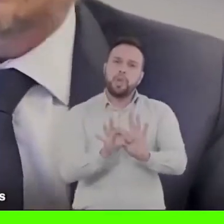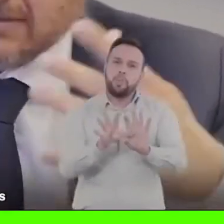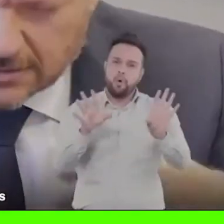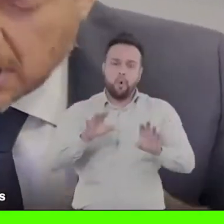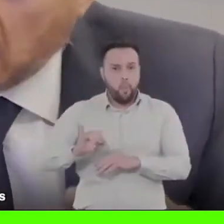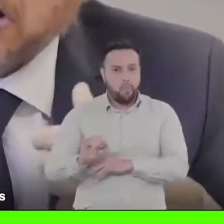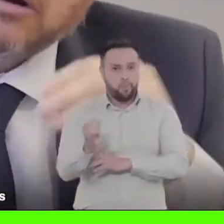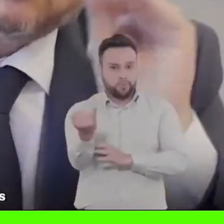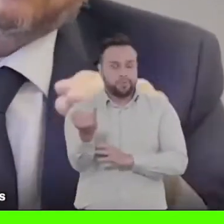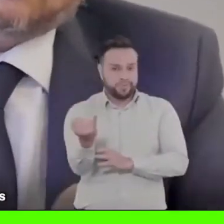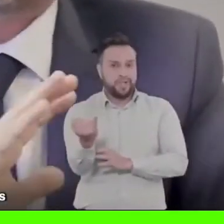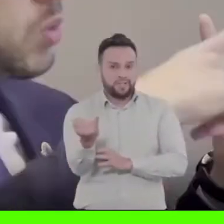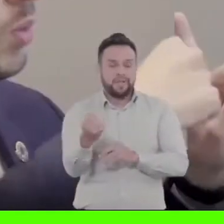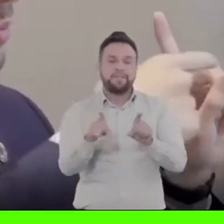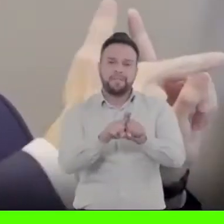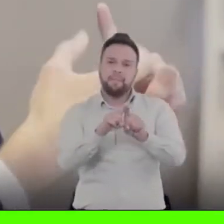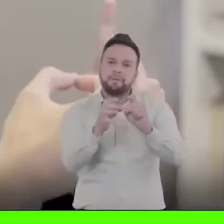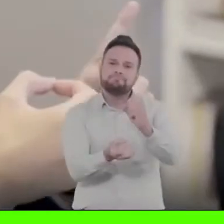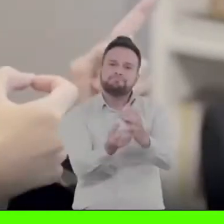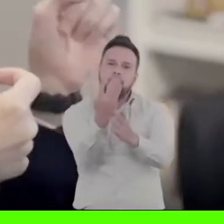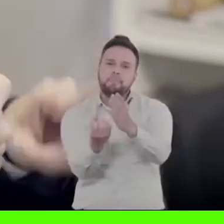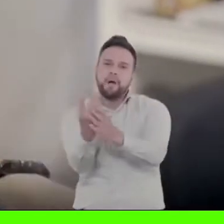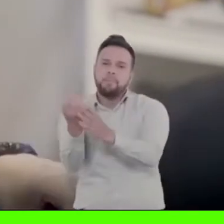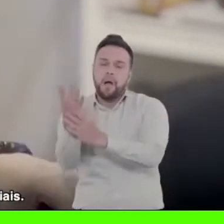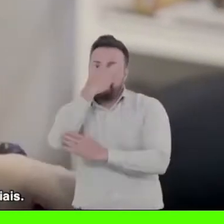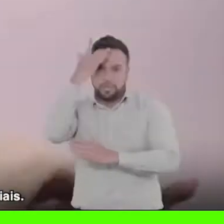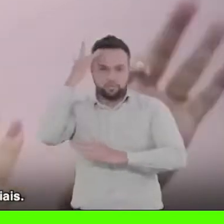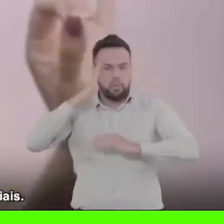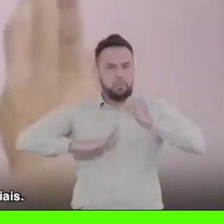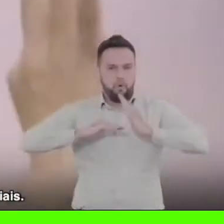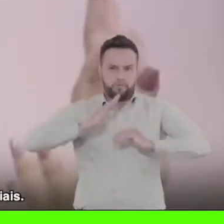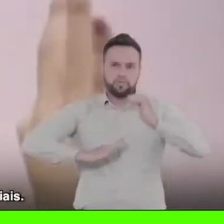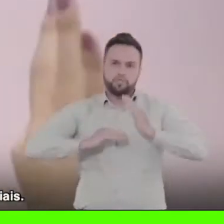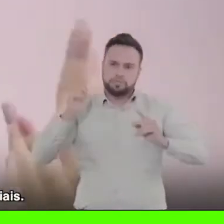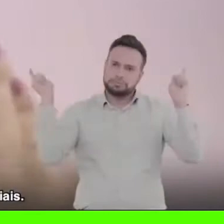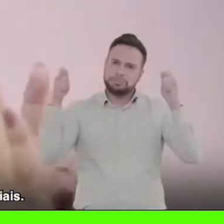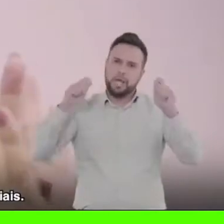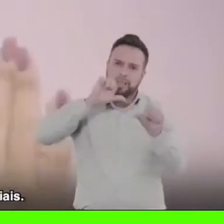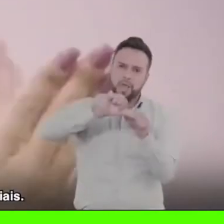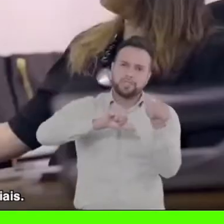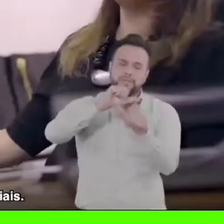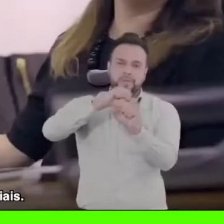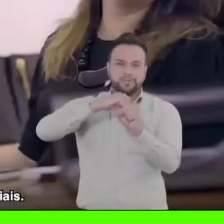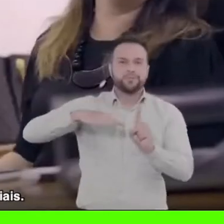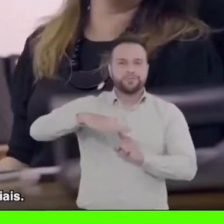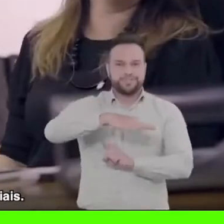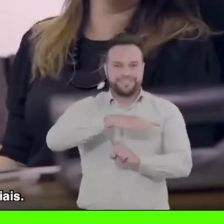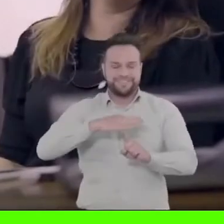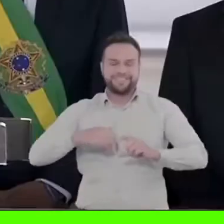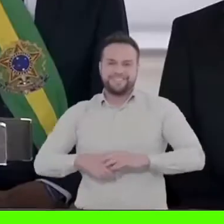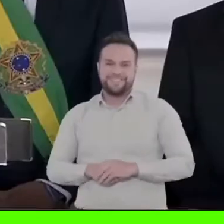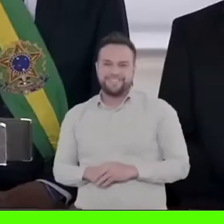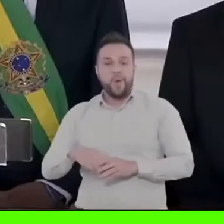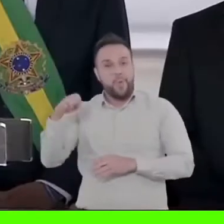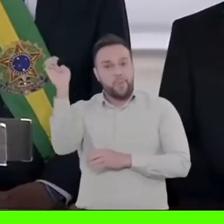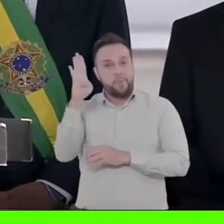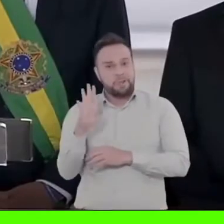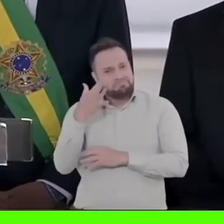democratiza oportunidades e faz emergir talentos capazes de grandes transformações sociais. O Brasil